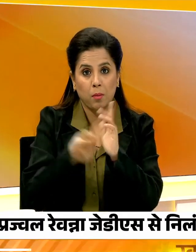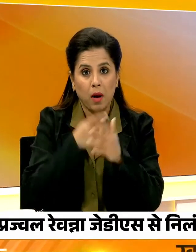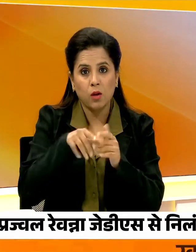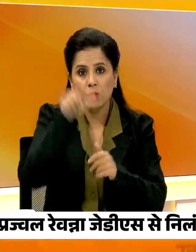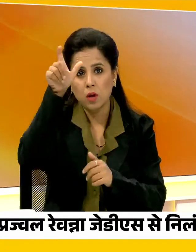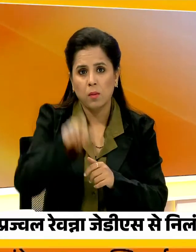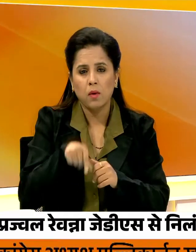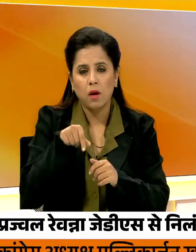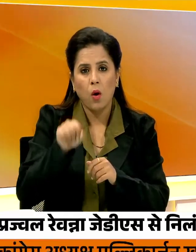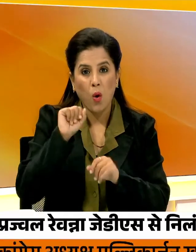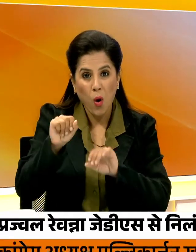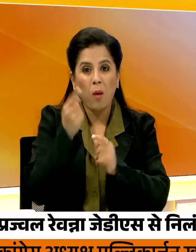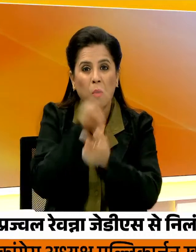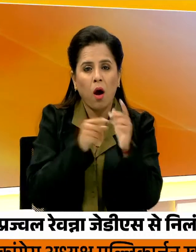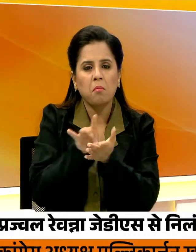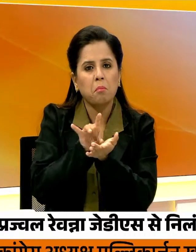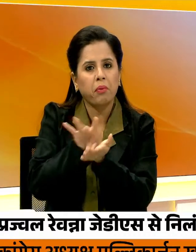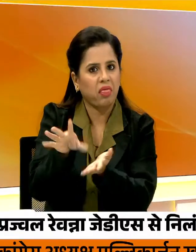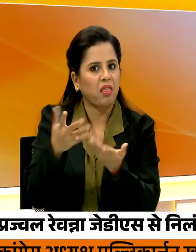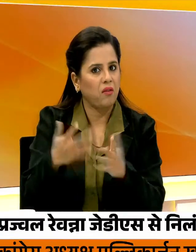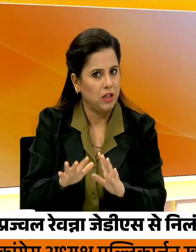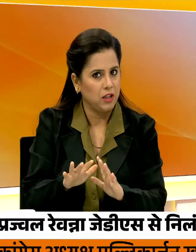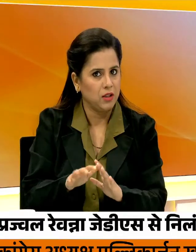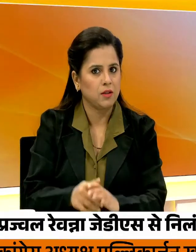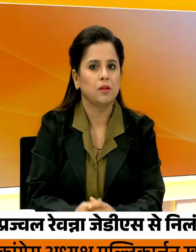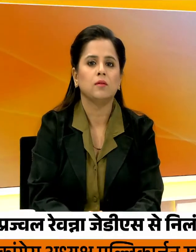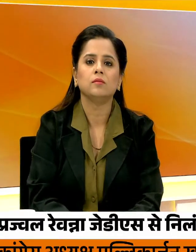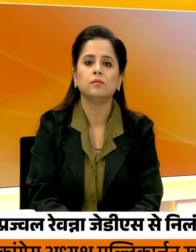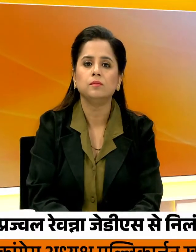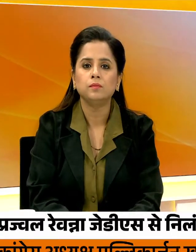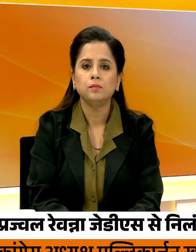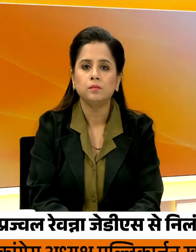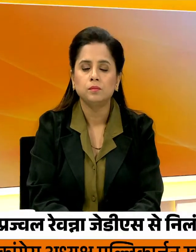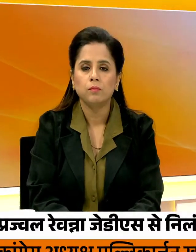को पार्टी से निलंबित किया।